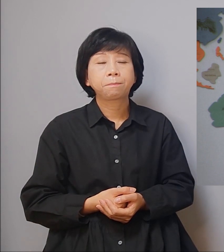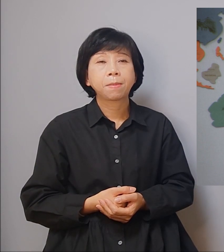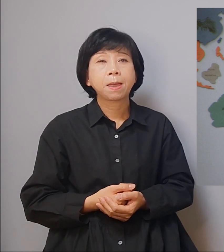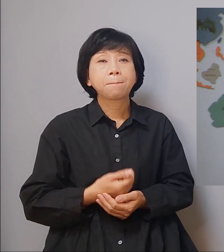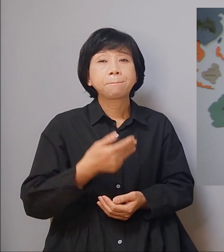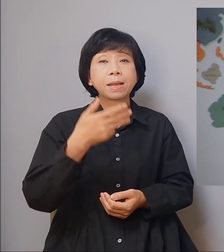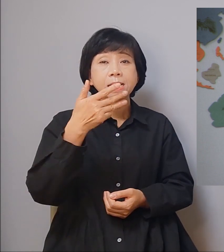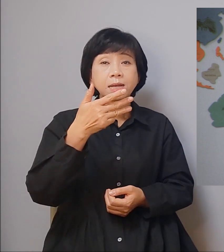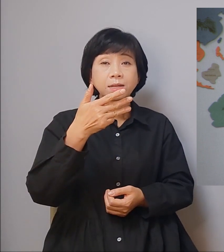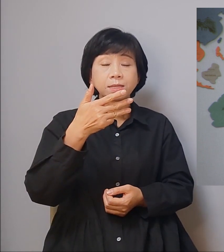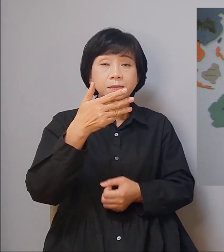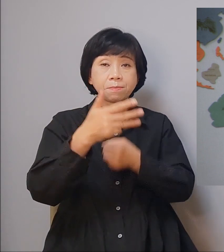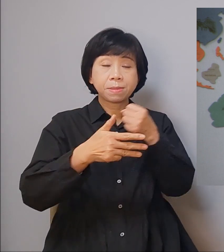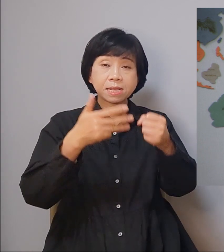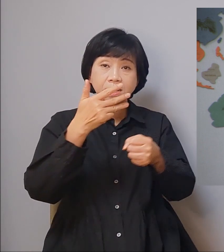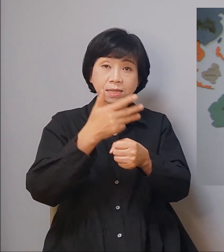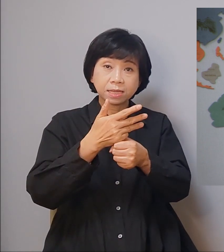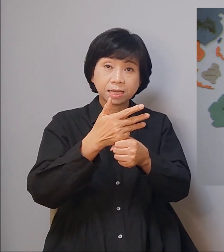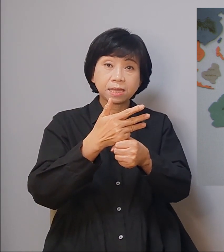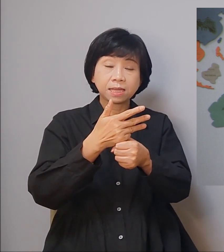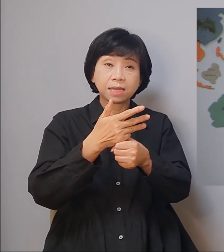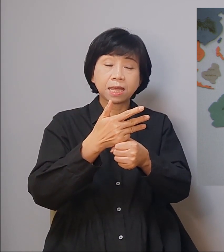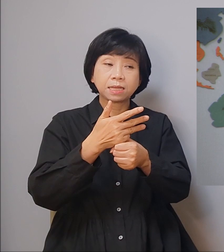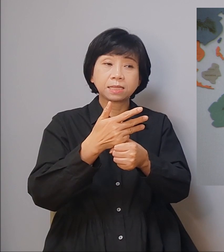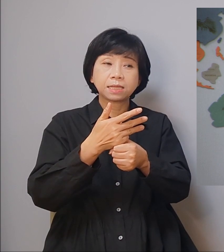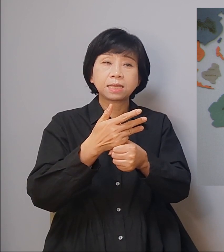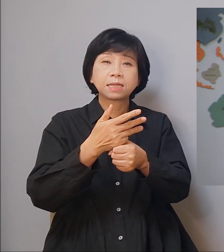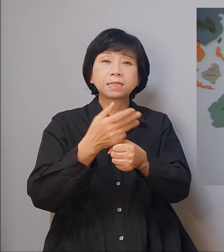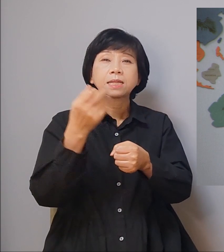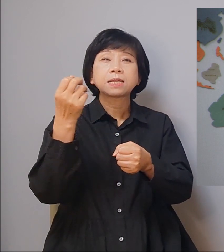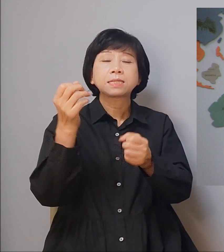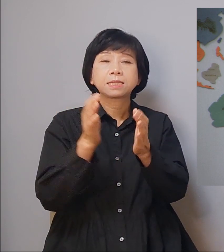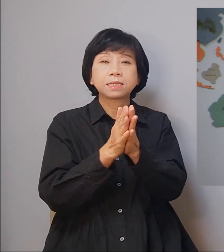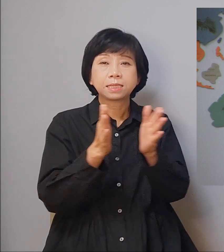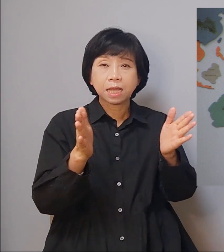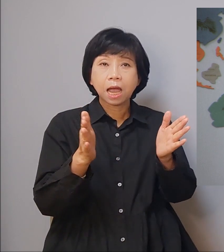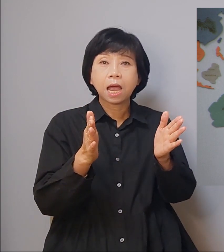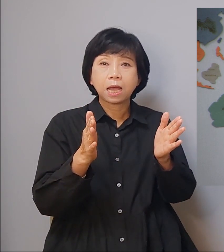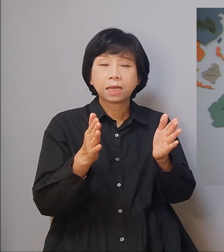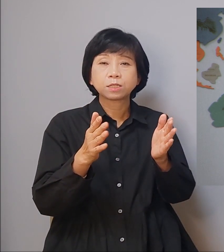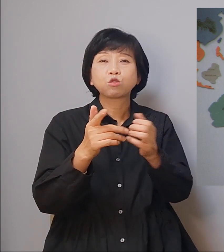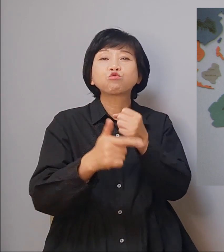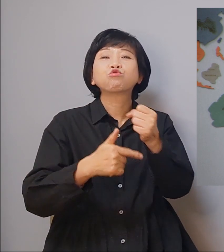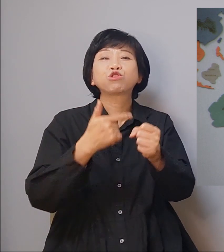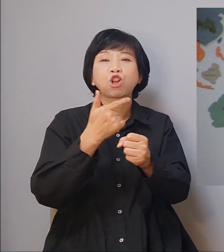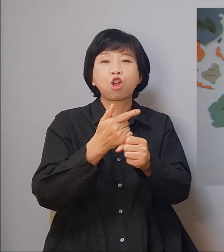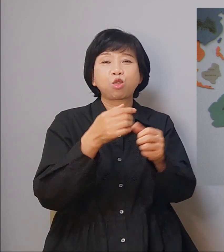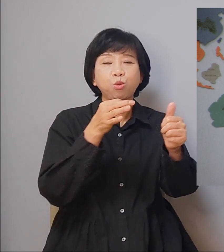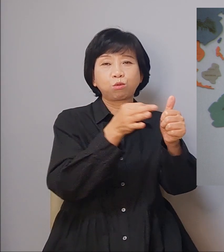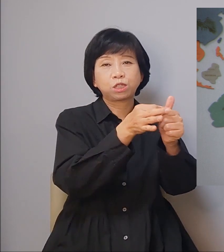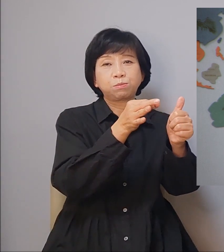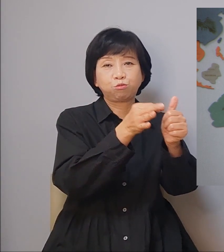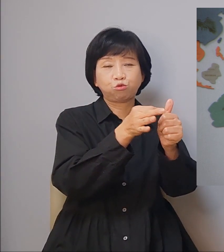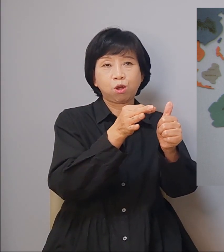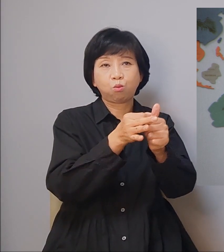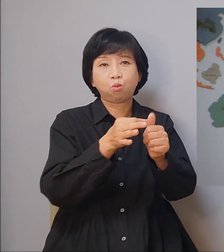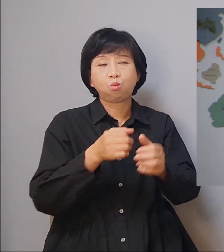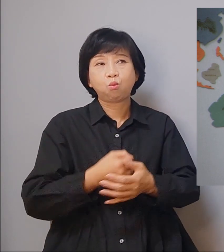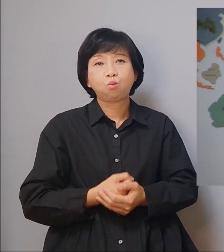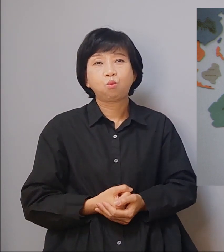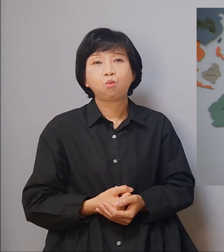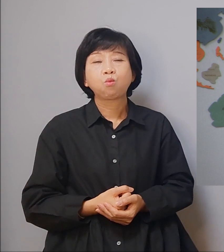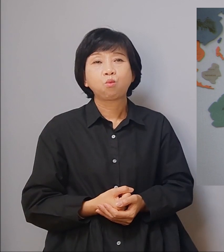차가 되겠죠. 그러면 다시 이제 같이 심사해서 또 우리 선교비 또 우리 선교